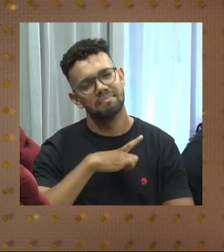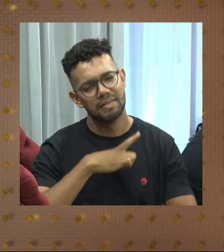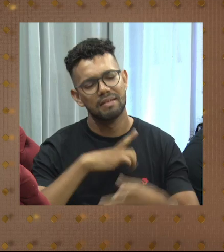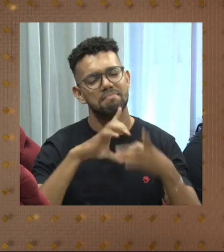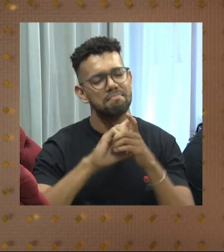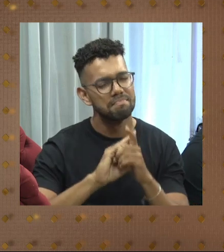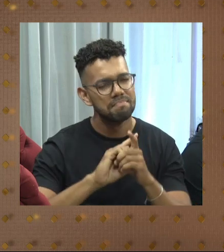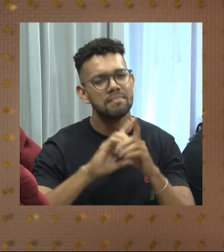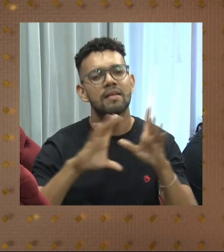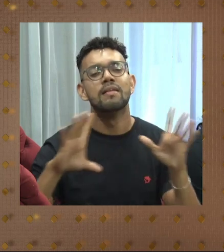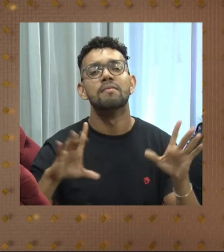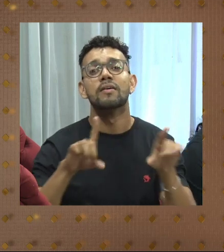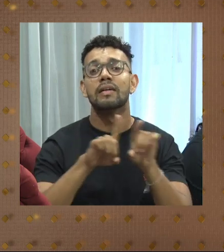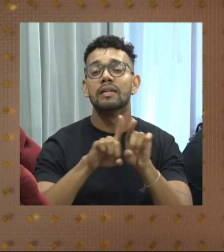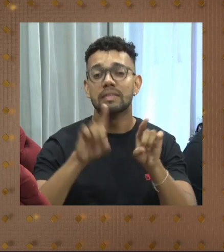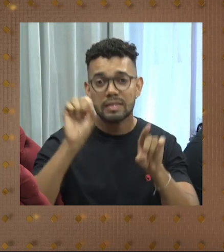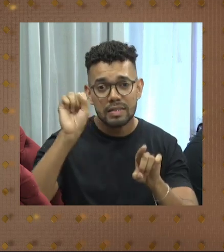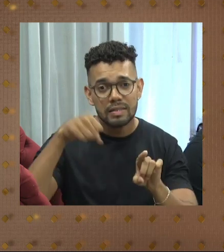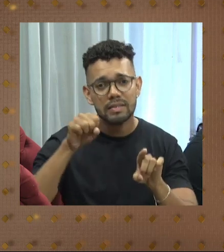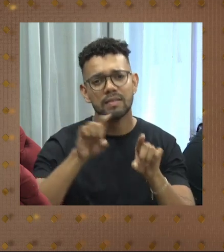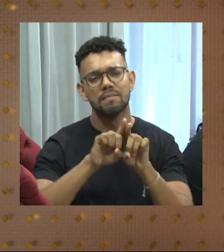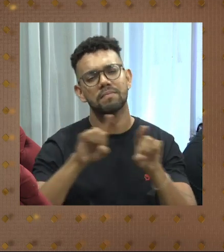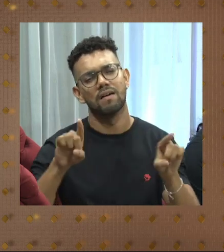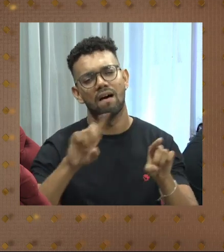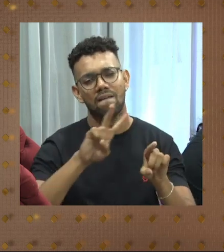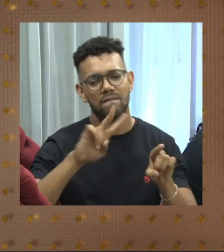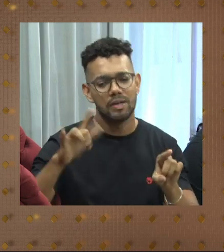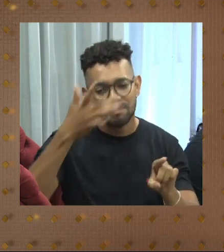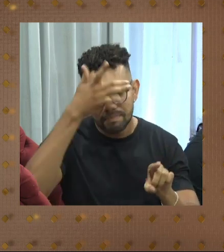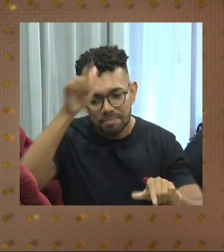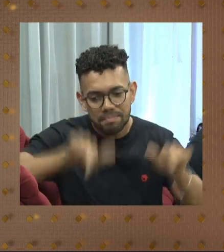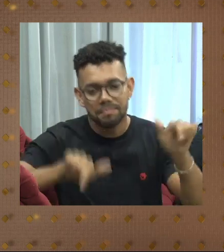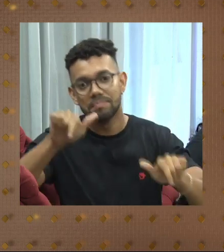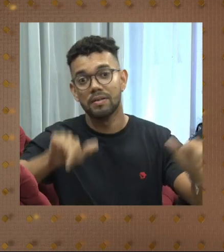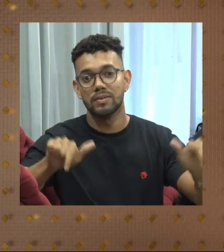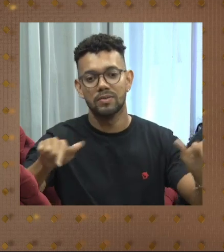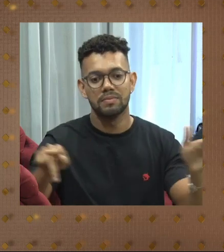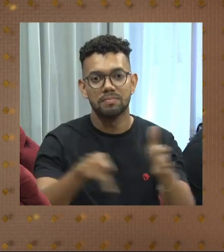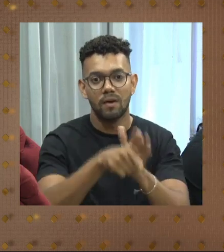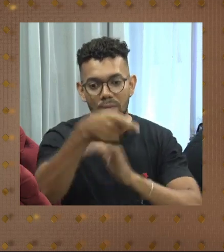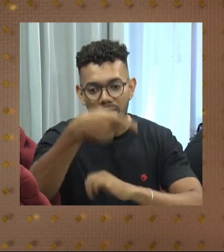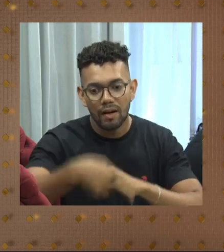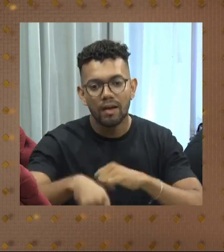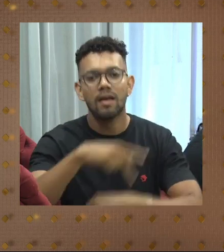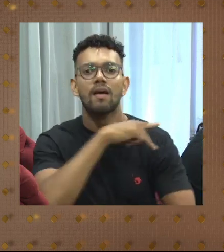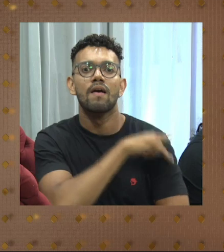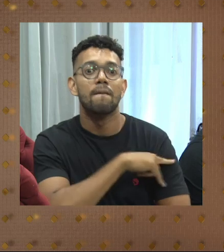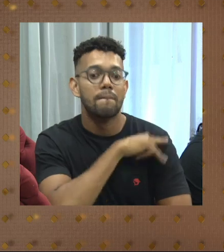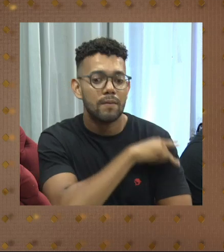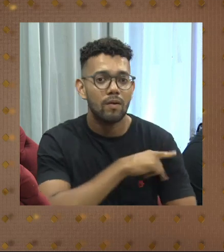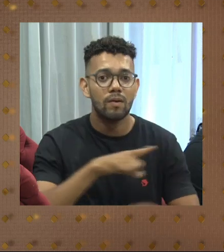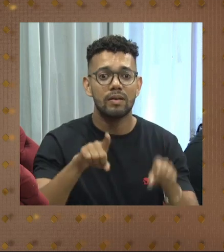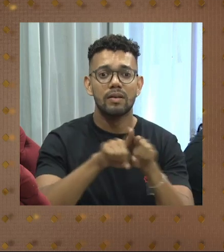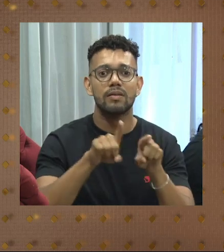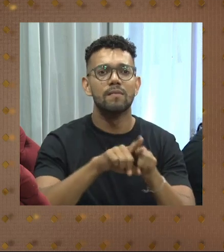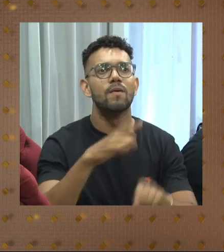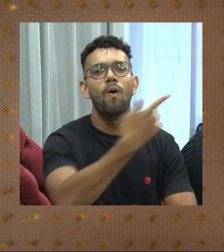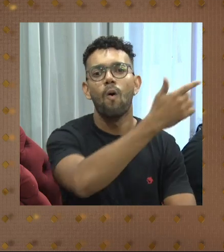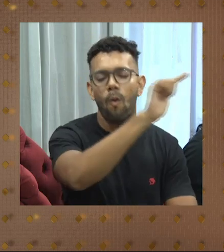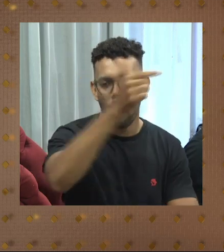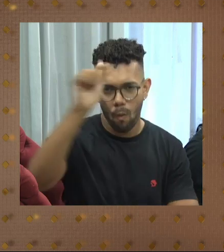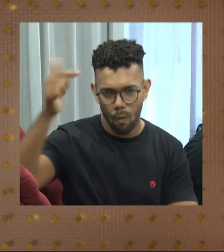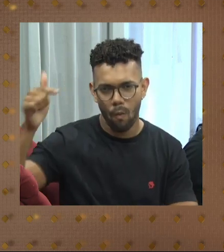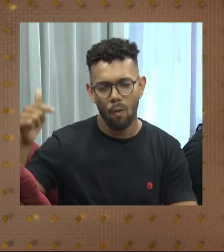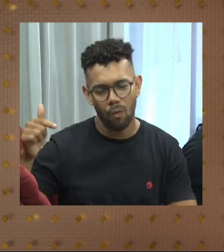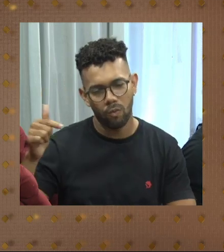literatura piauiense, ele engloba tanto aqueles que são naturais do Piauí, quanto os escritores que fazem a sua trajetória